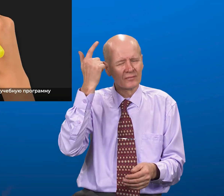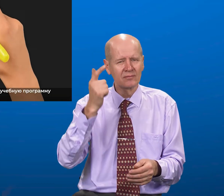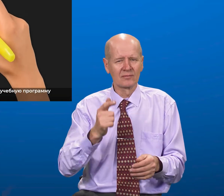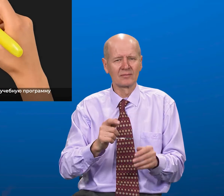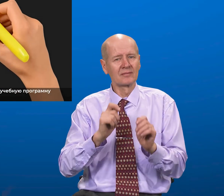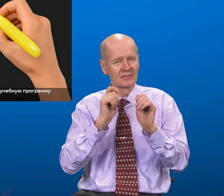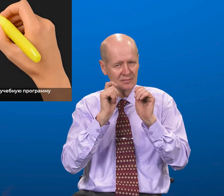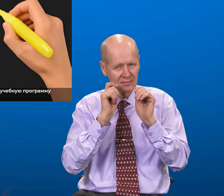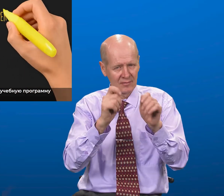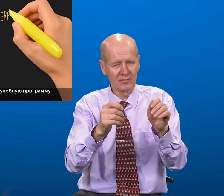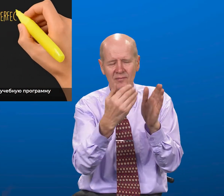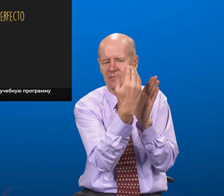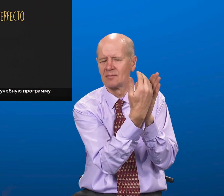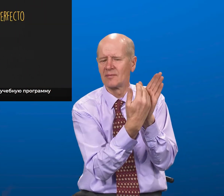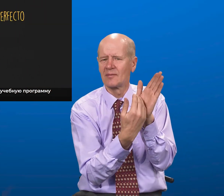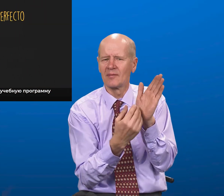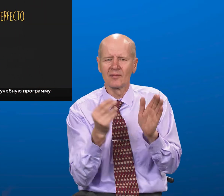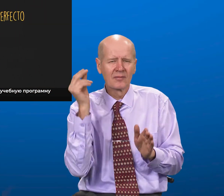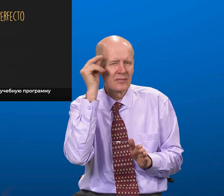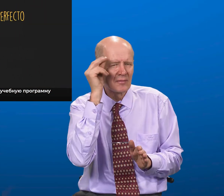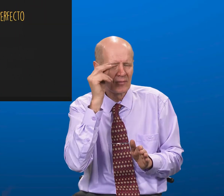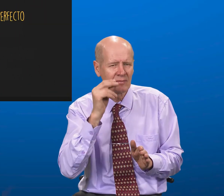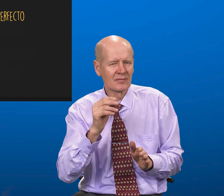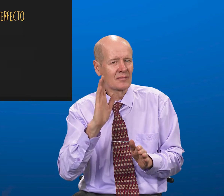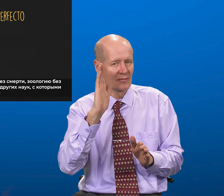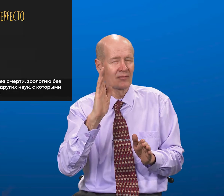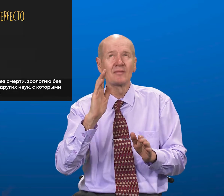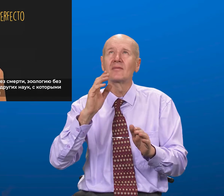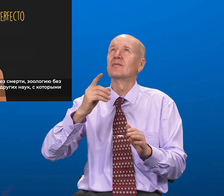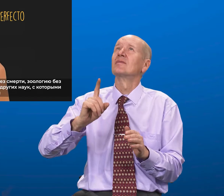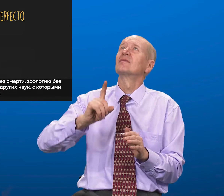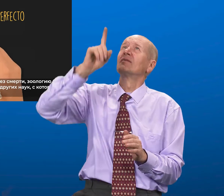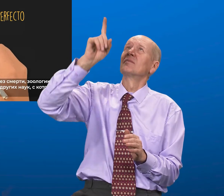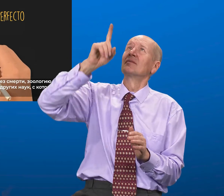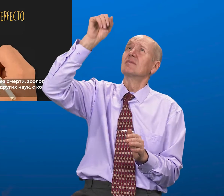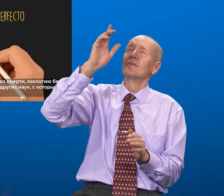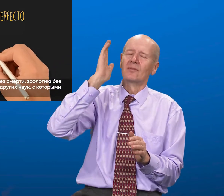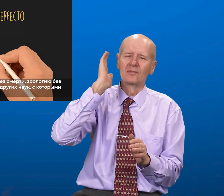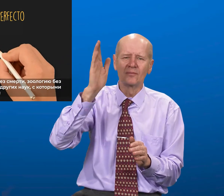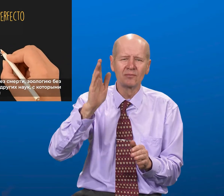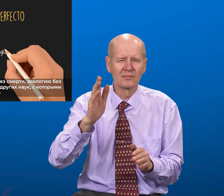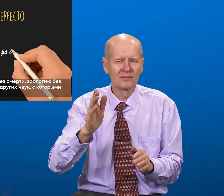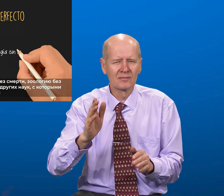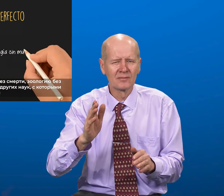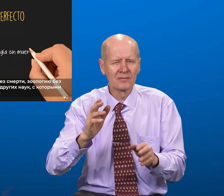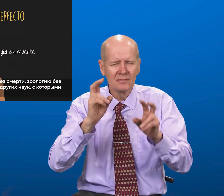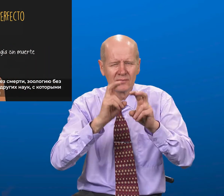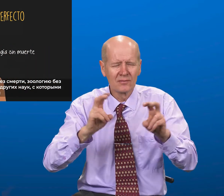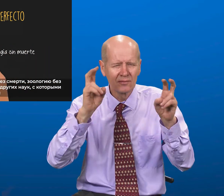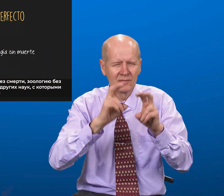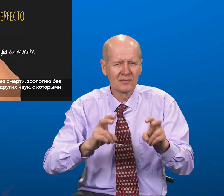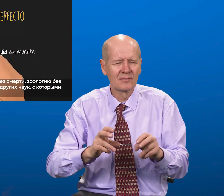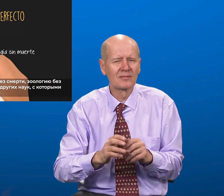Творец предложит безупречную учебную программу. В мире без греха мы будем изучать